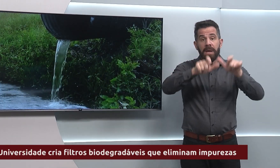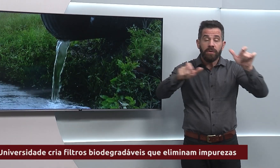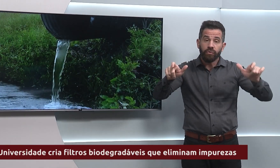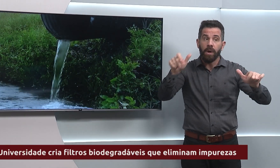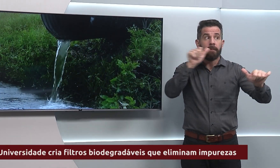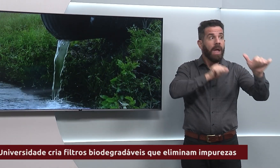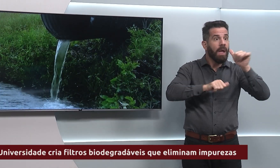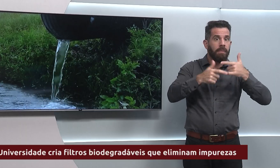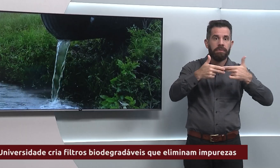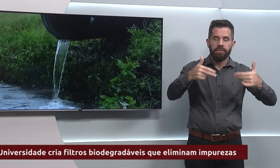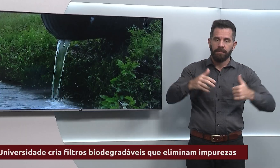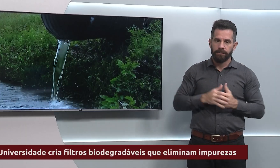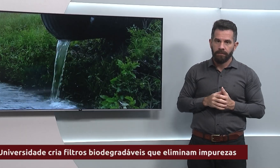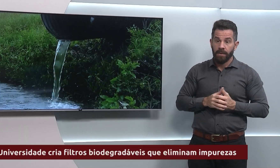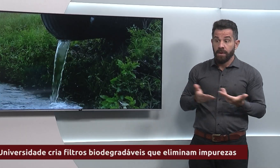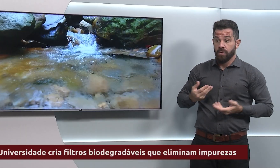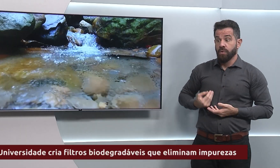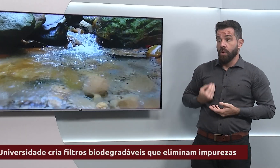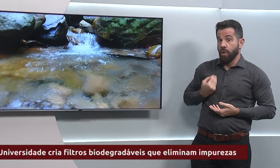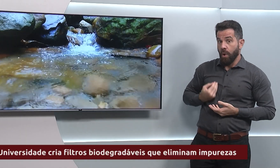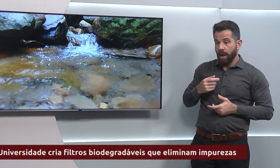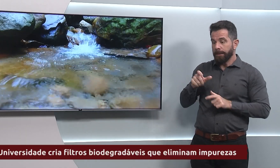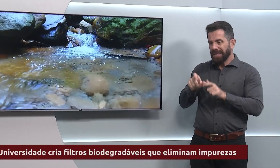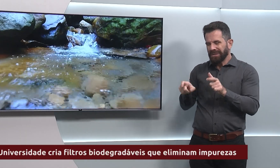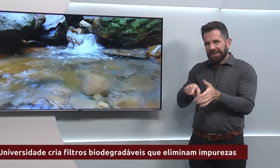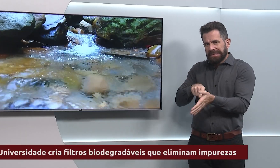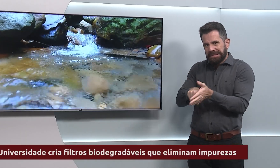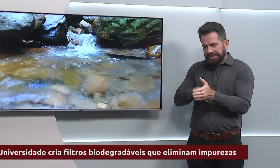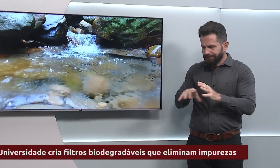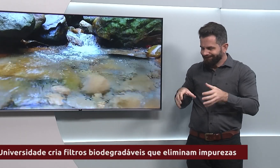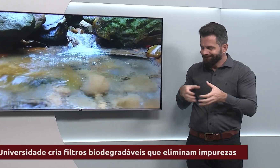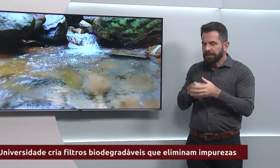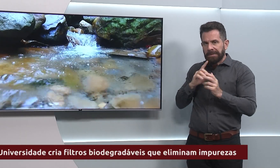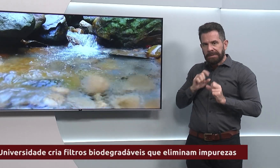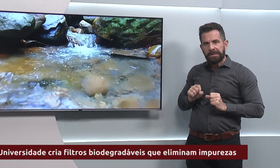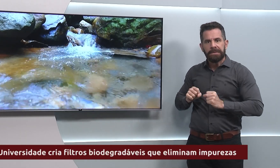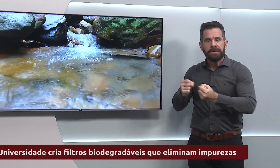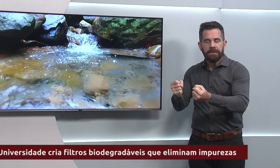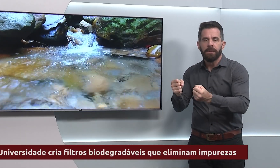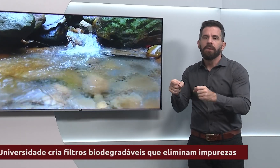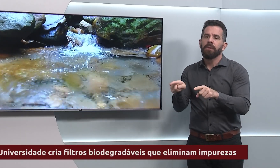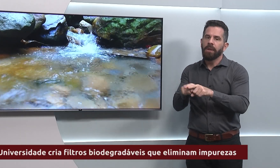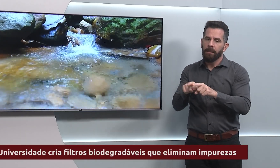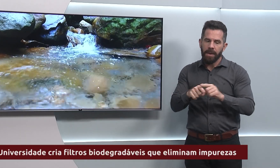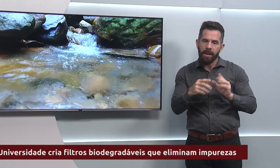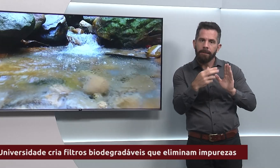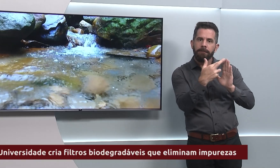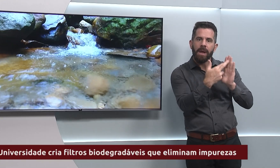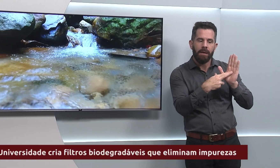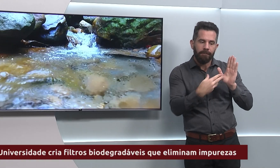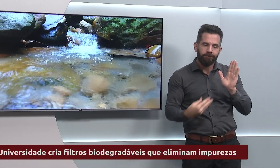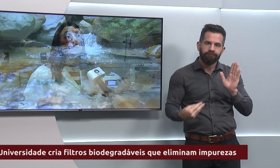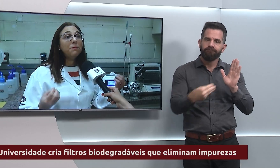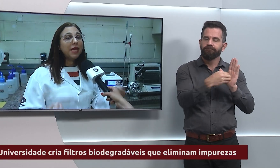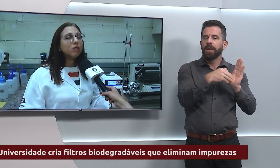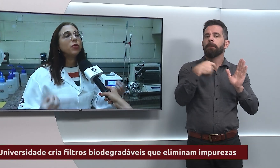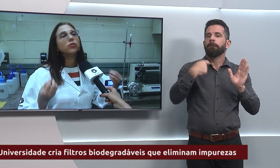unem para que esses novos riscos sejam reconhecidos e adicionados às listas de monitoramento do governo. Mesmo em